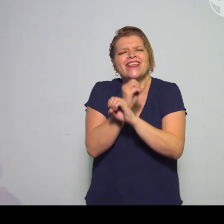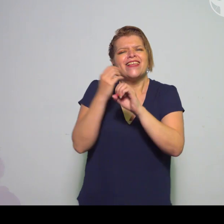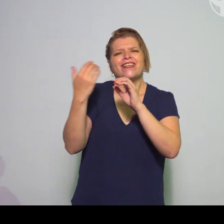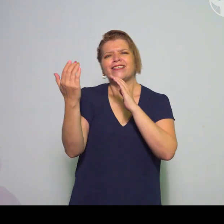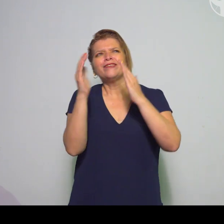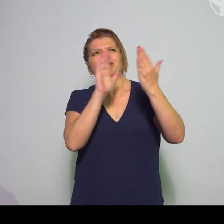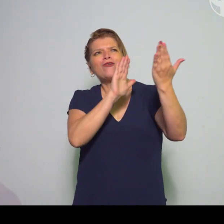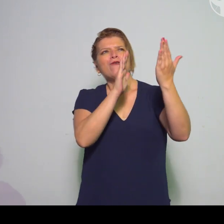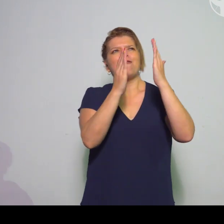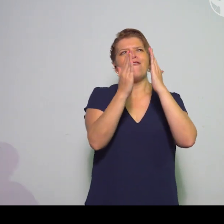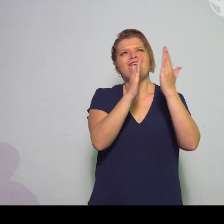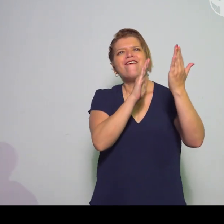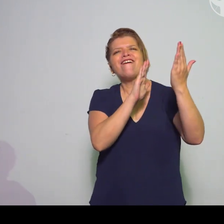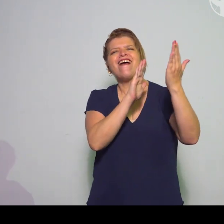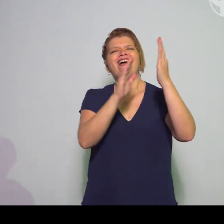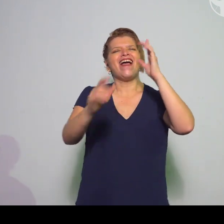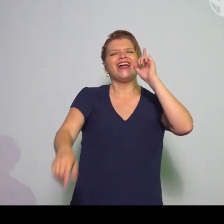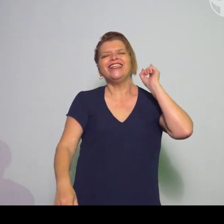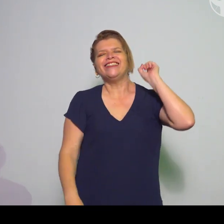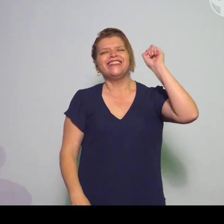Así eres tú.